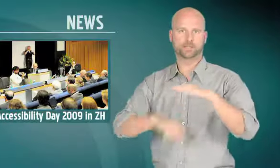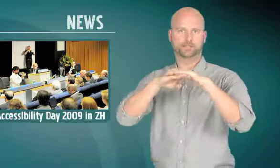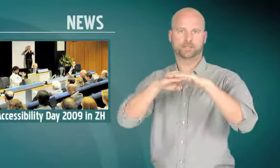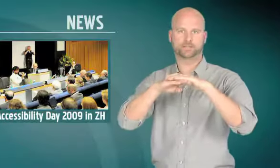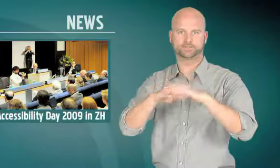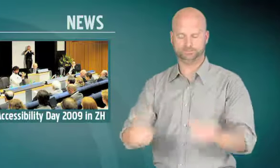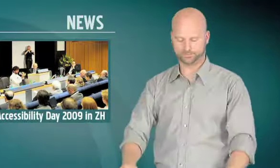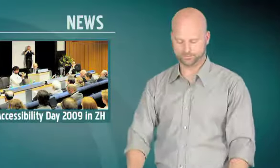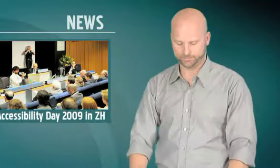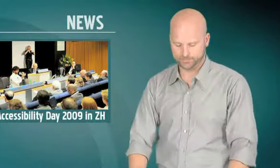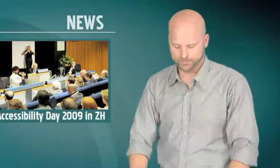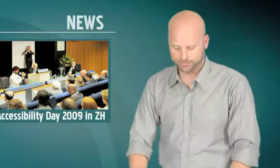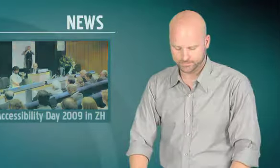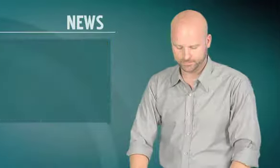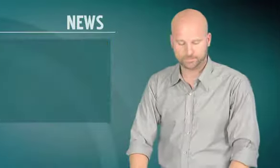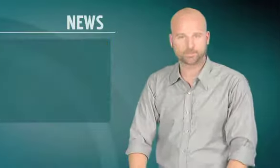Platzanzahl beschränkt ist.